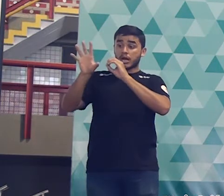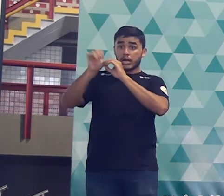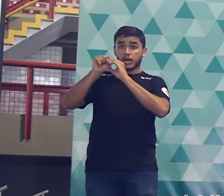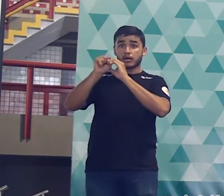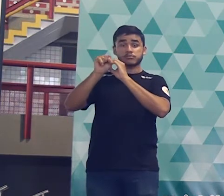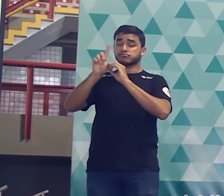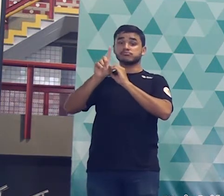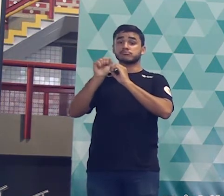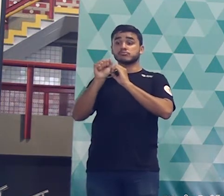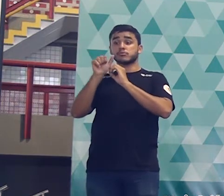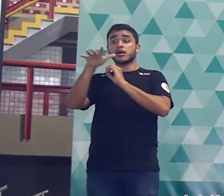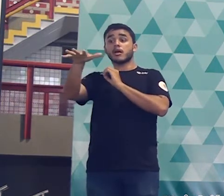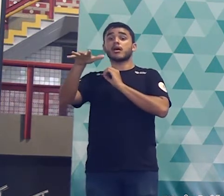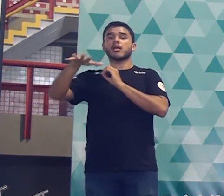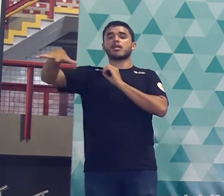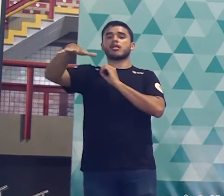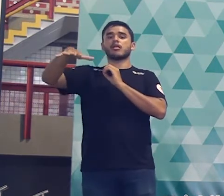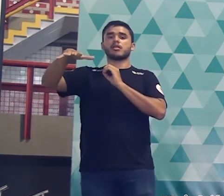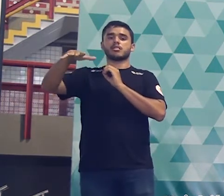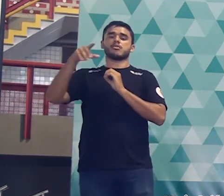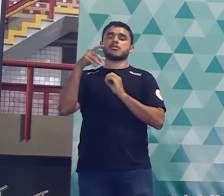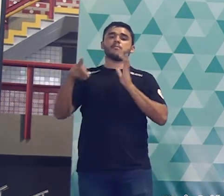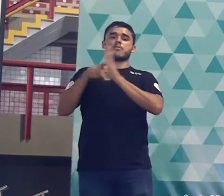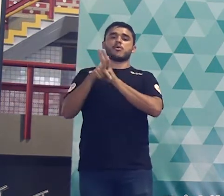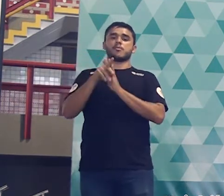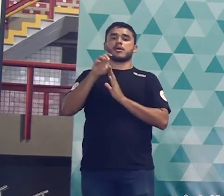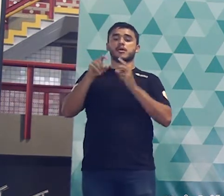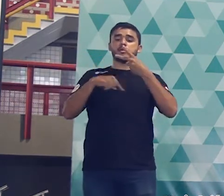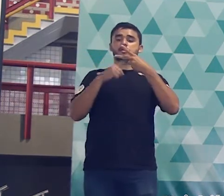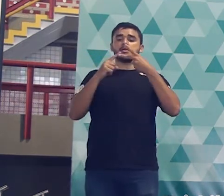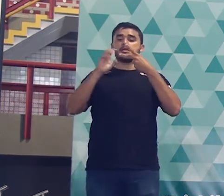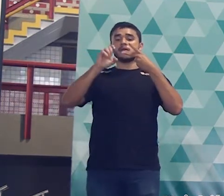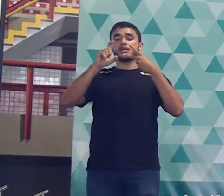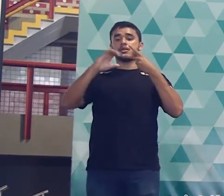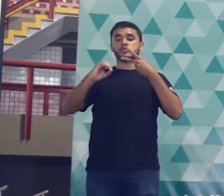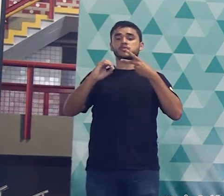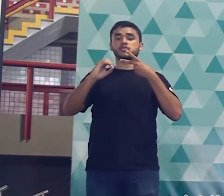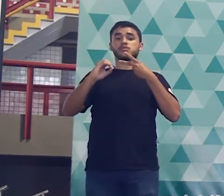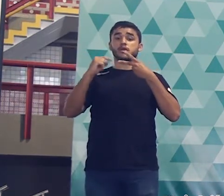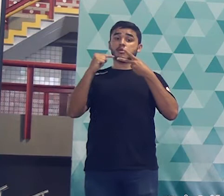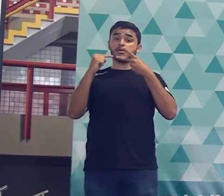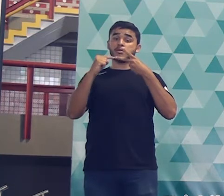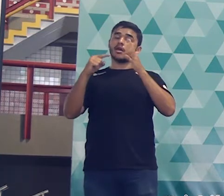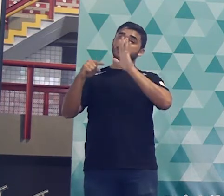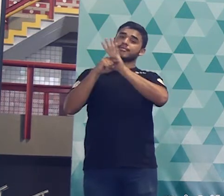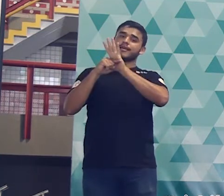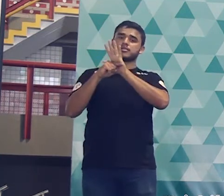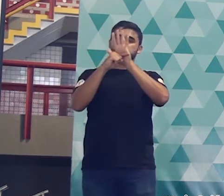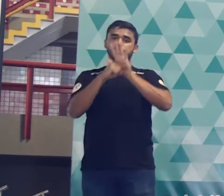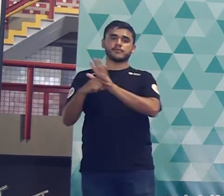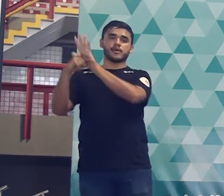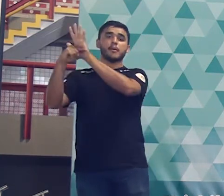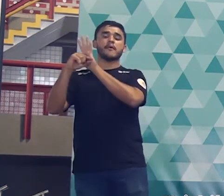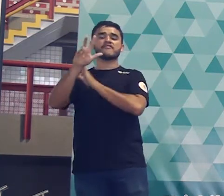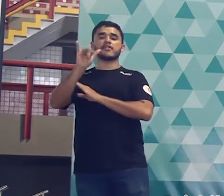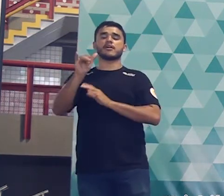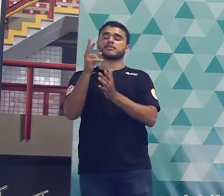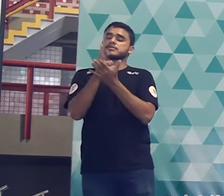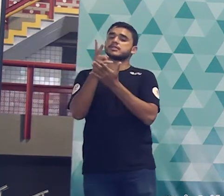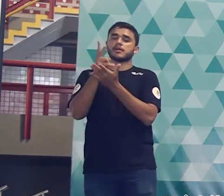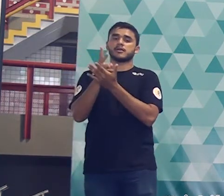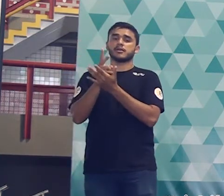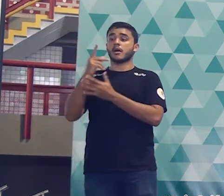Quem libera? É endo ou é exo? Exo. Exo é positivo ou é negativo? Negativo. Então a energia do produto sempre vai